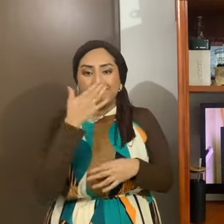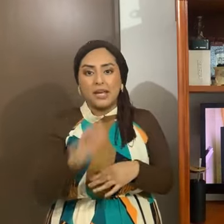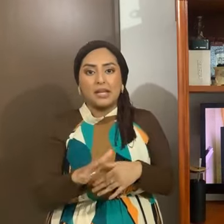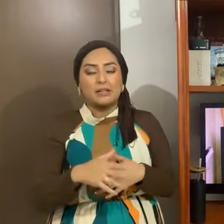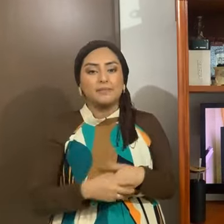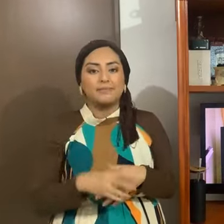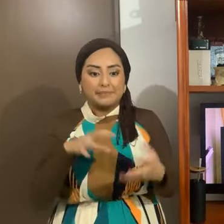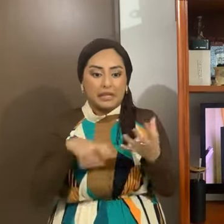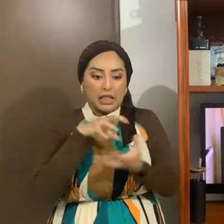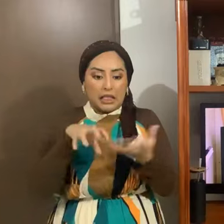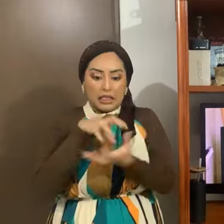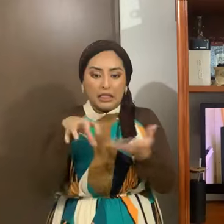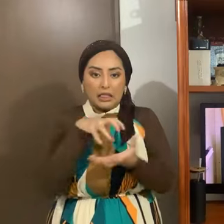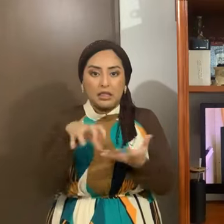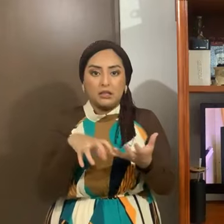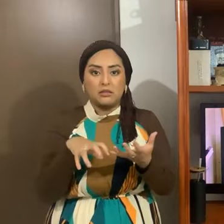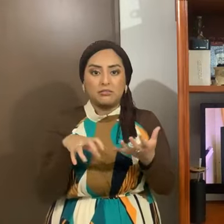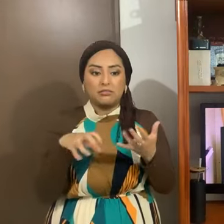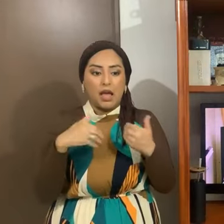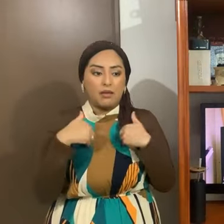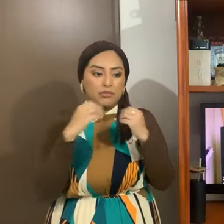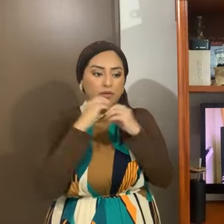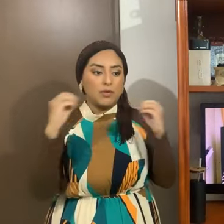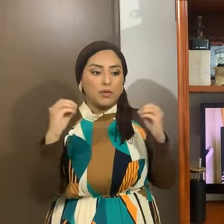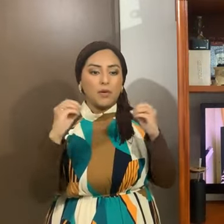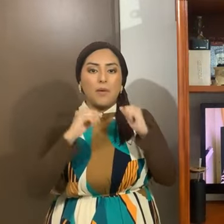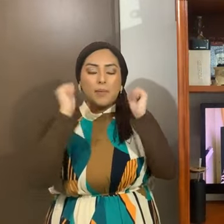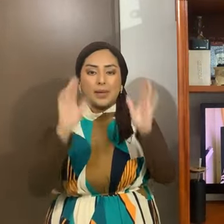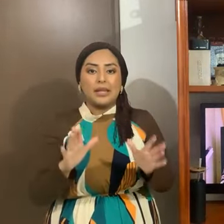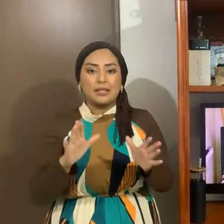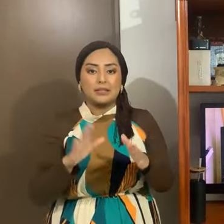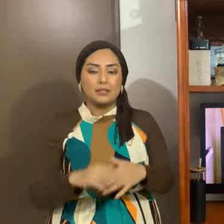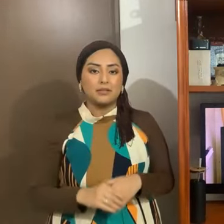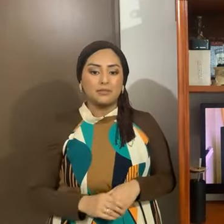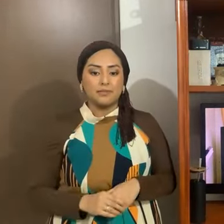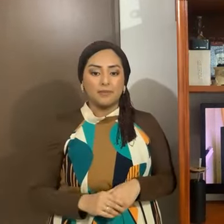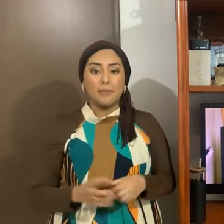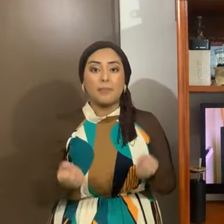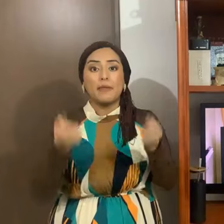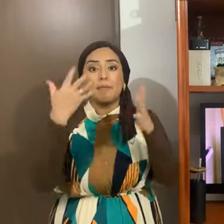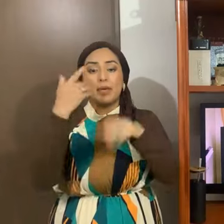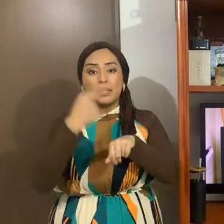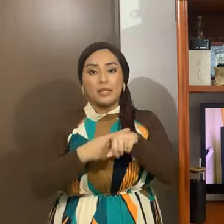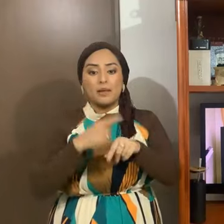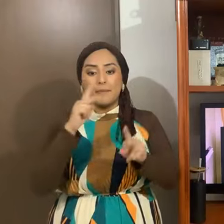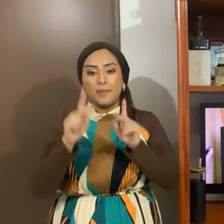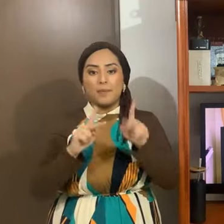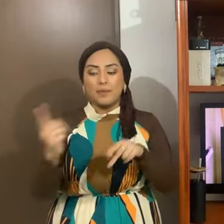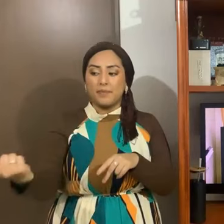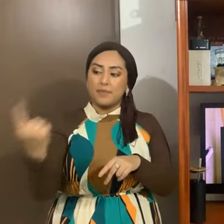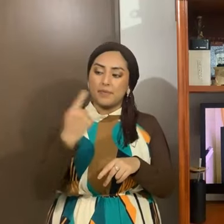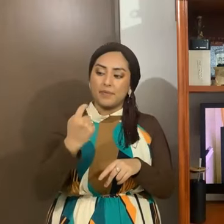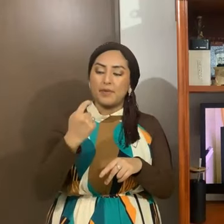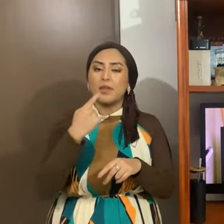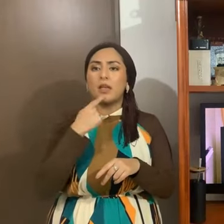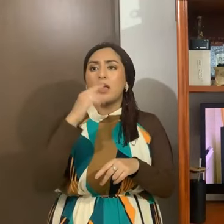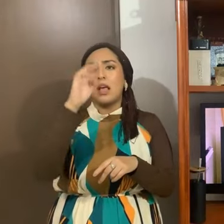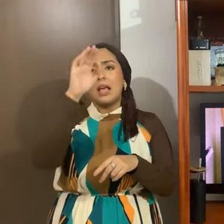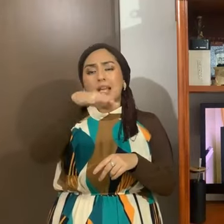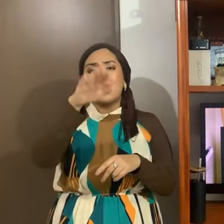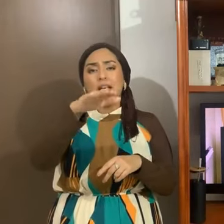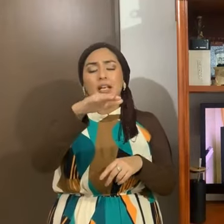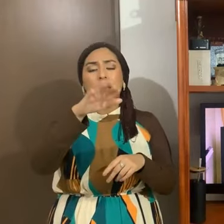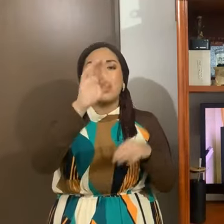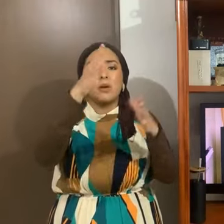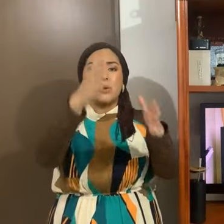Malo, desordenado, sin la bendición del Todopoderoso. Muchas veces las almas nos piden oración,